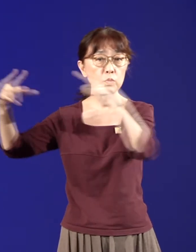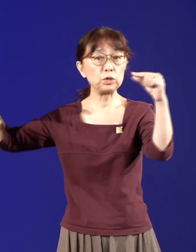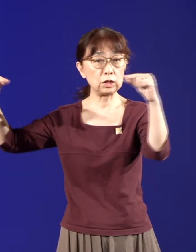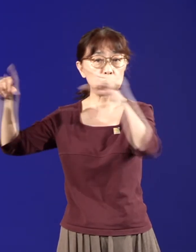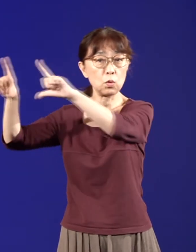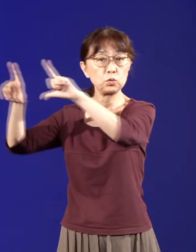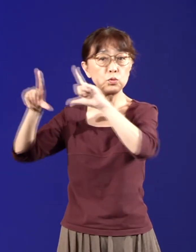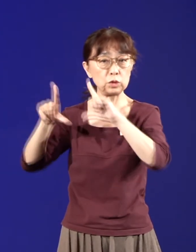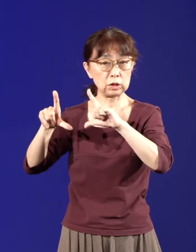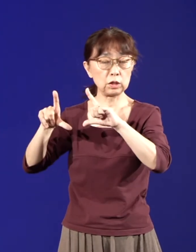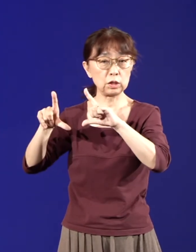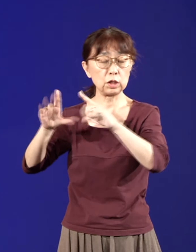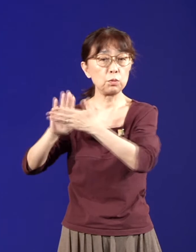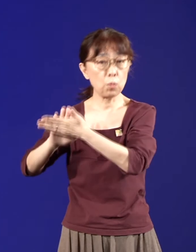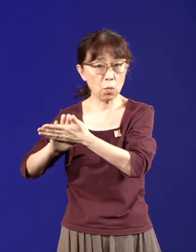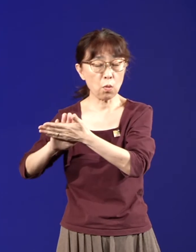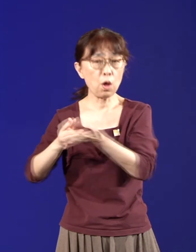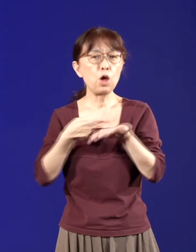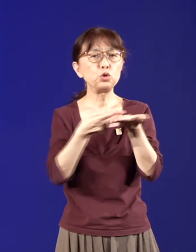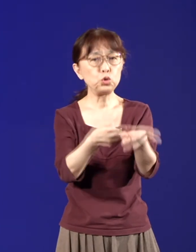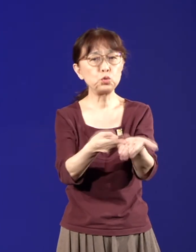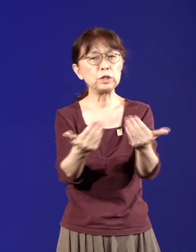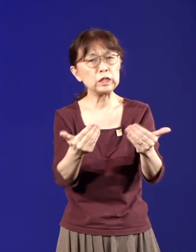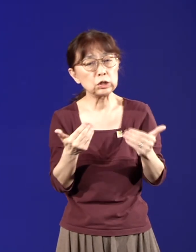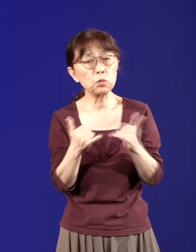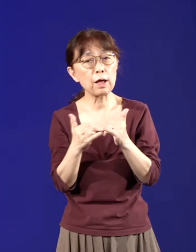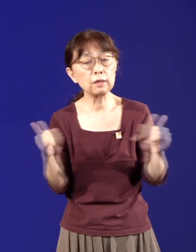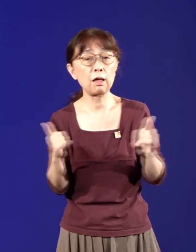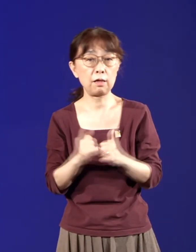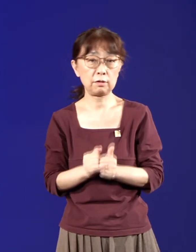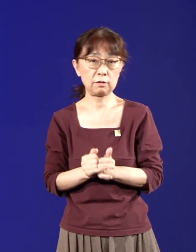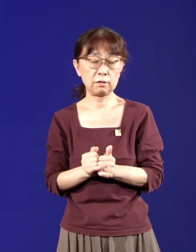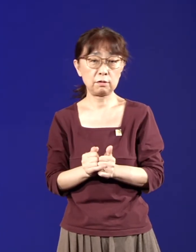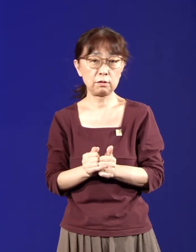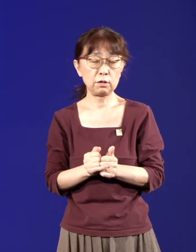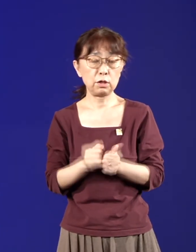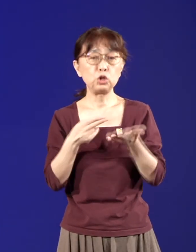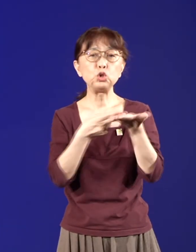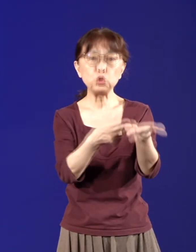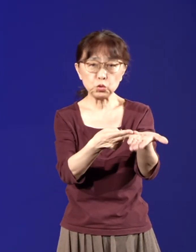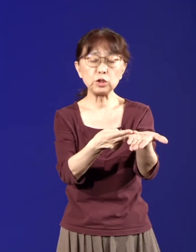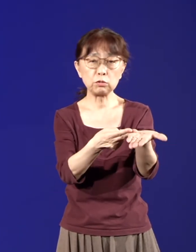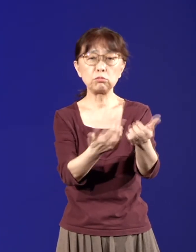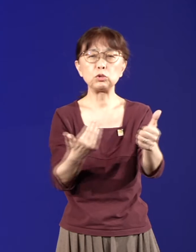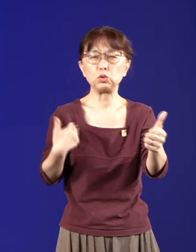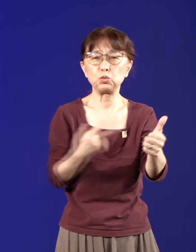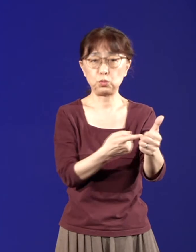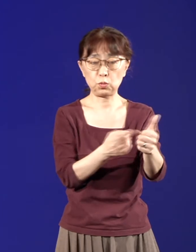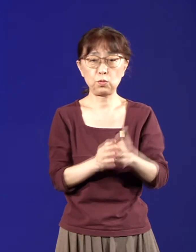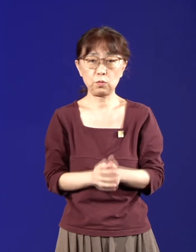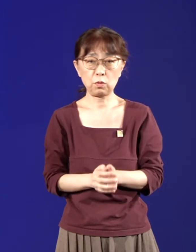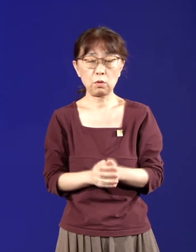知についてもですね、入院の必要な方ということは入院をさせる、そうでない